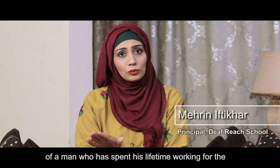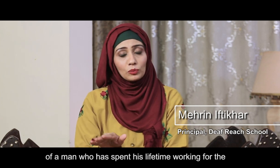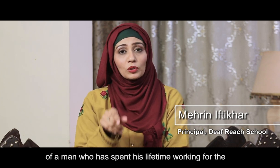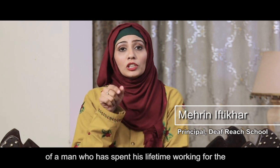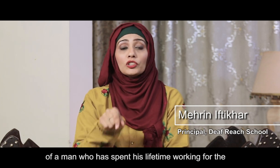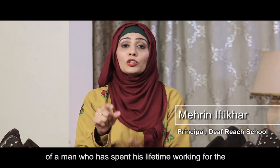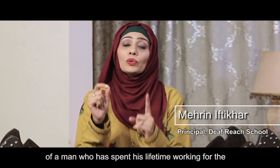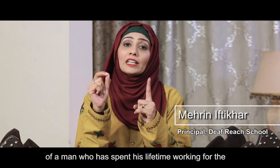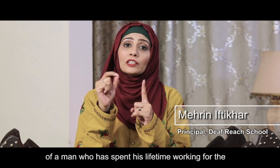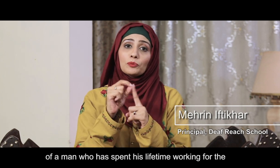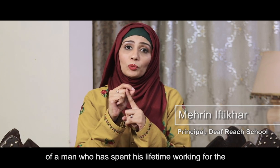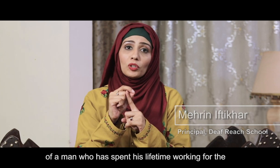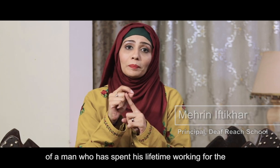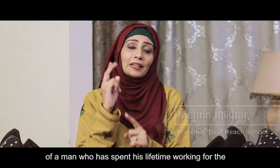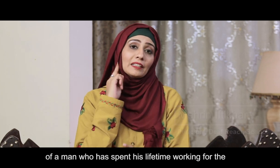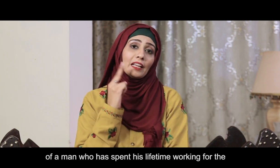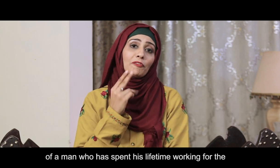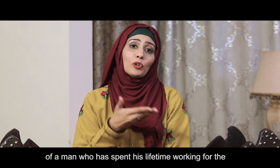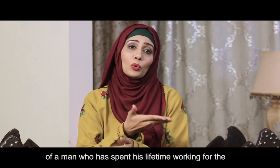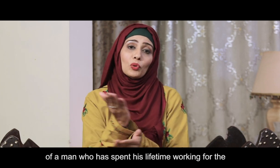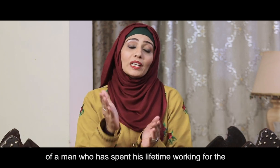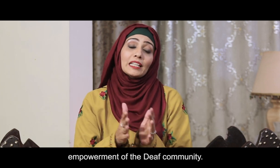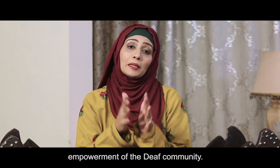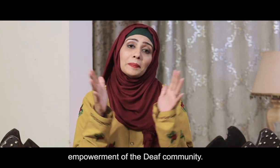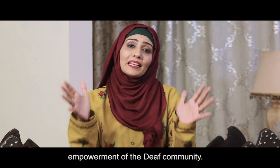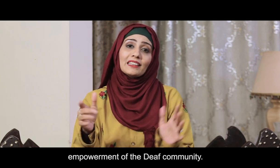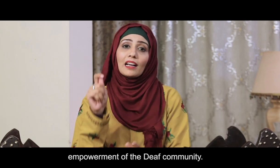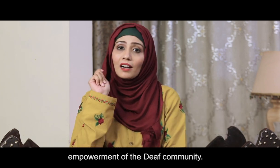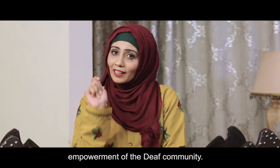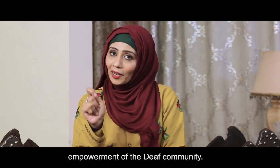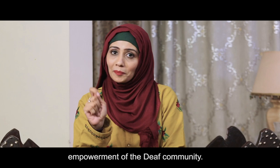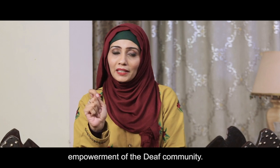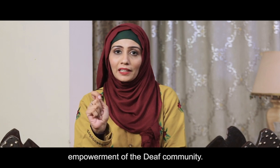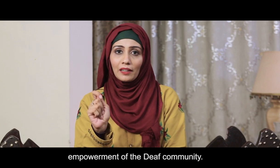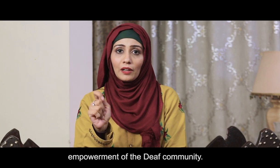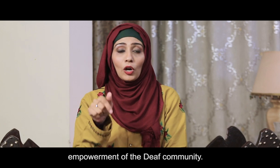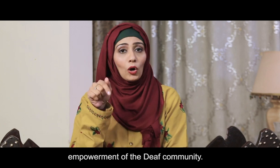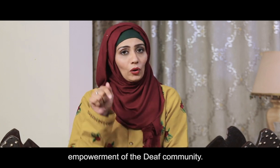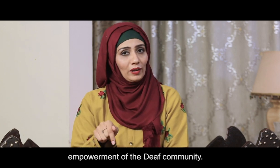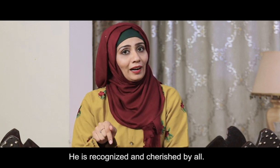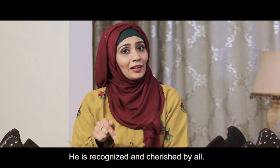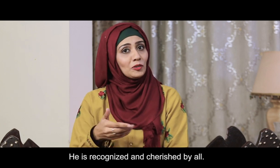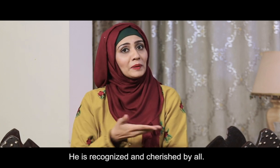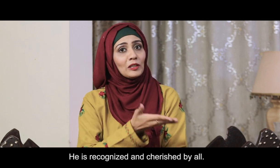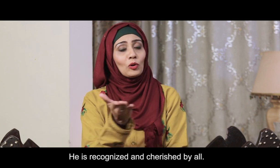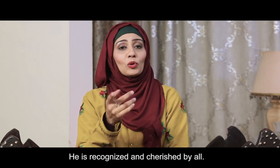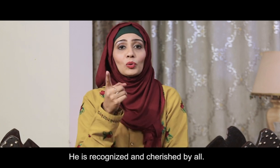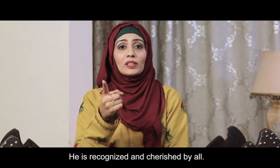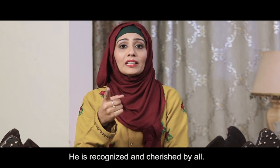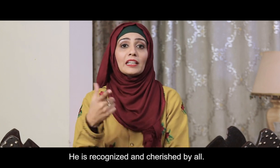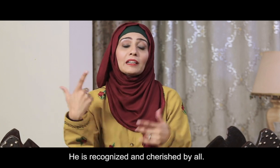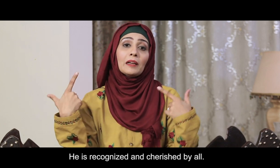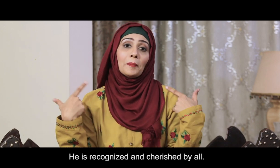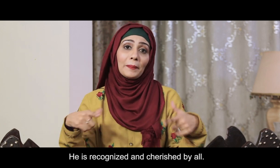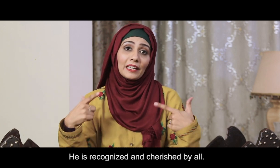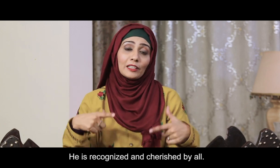हूँ जिन्होंने इस मुल्क में डेफ लोगों के लिए बे इंतहा काम किया और आज भी लोग उनकी मेहनत